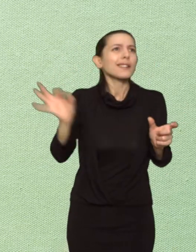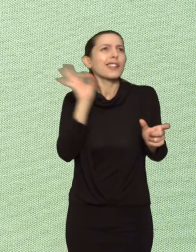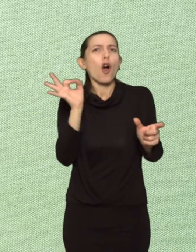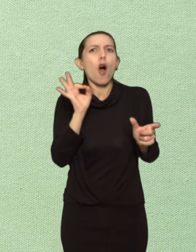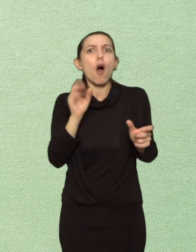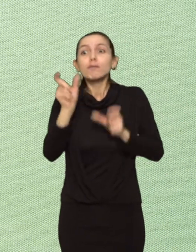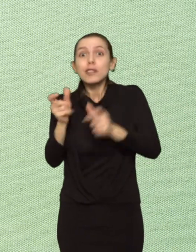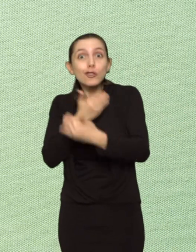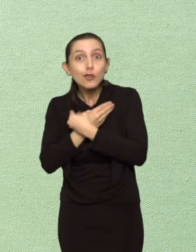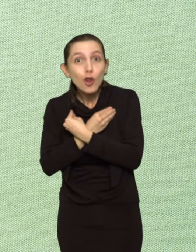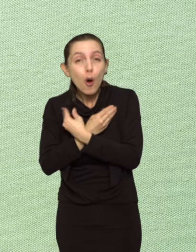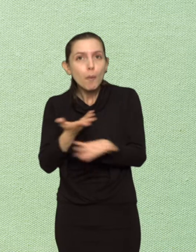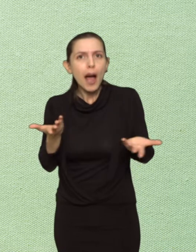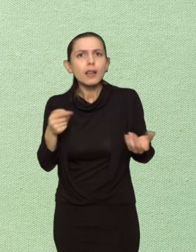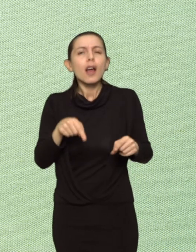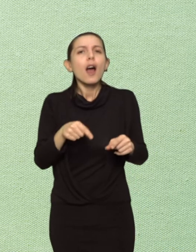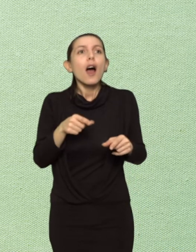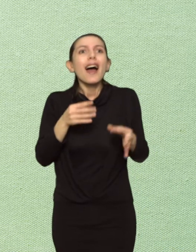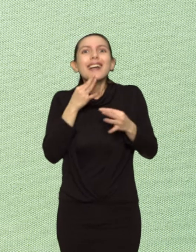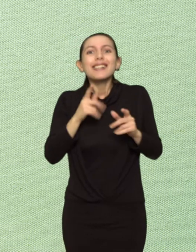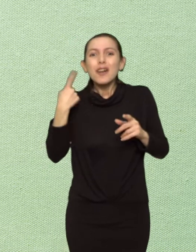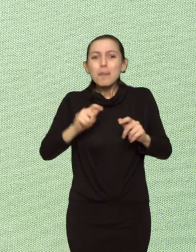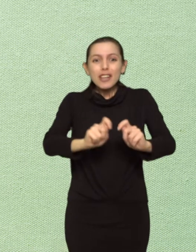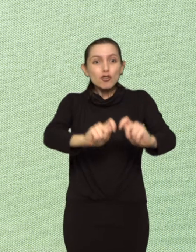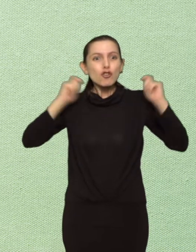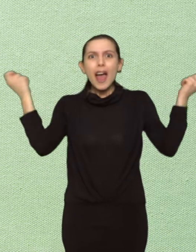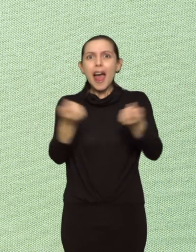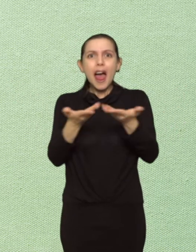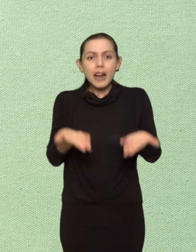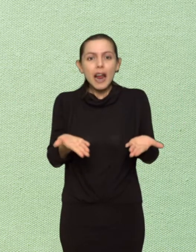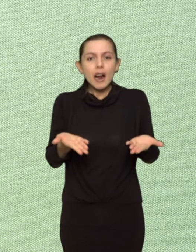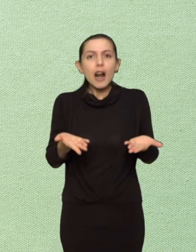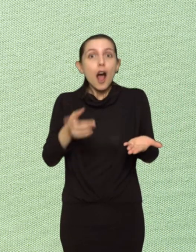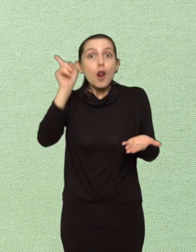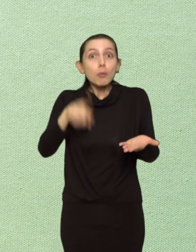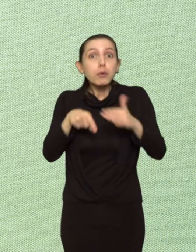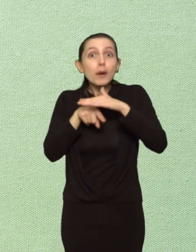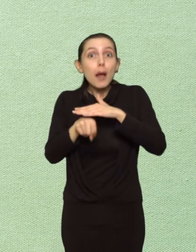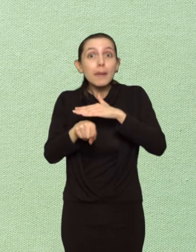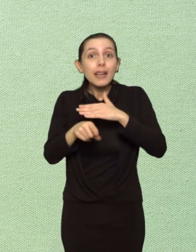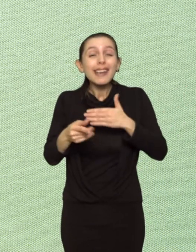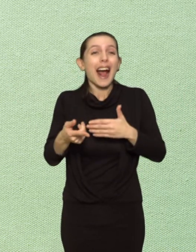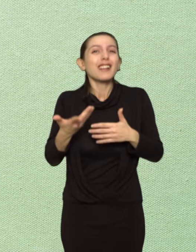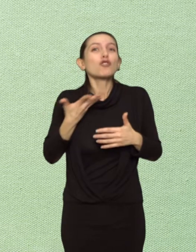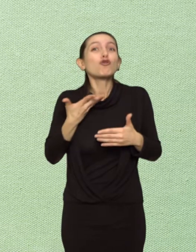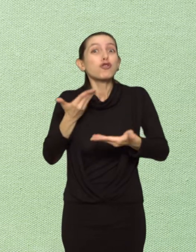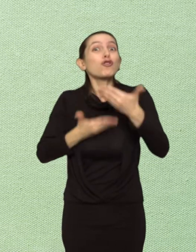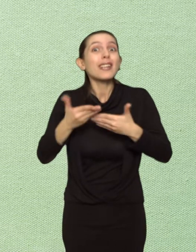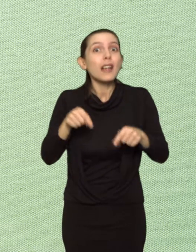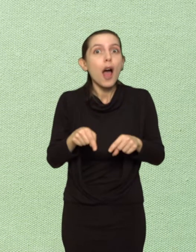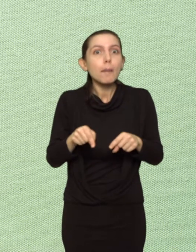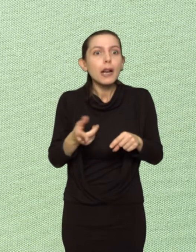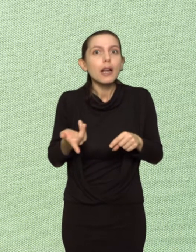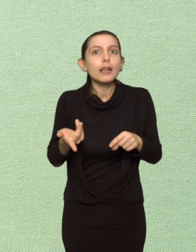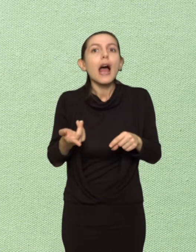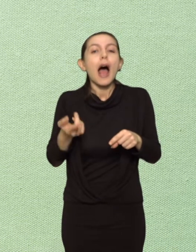sono disoccupati. E quindi in tutto questo quadro, anche all'interno dei migranti con disabilità, la questione